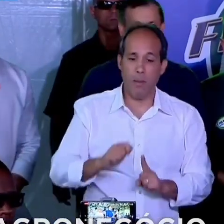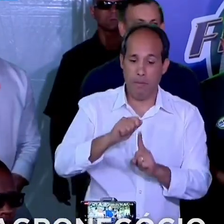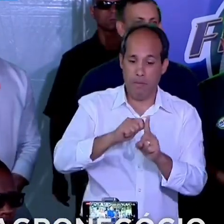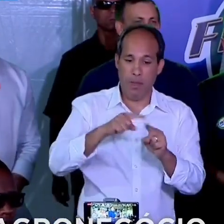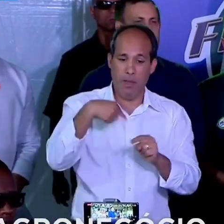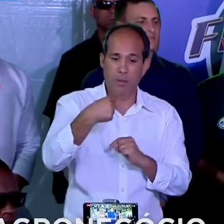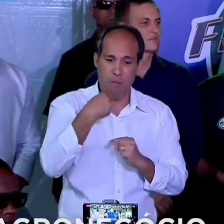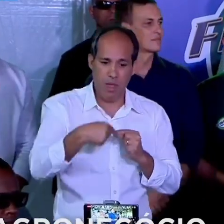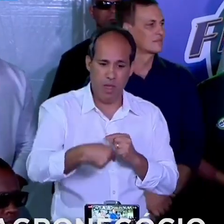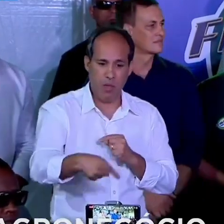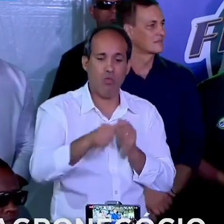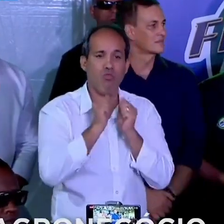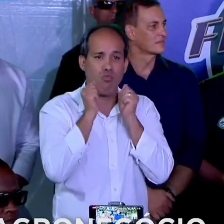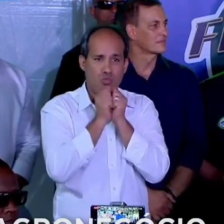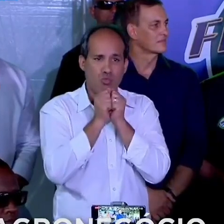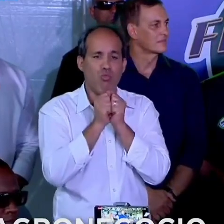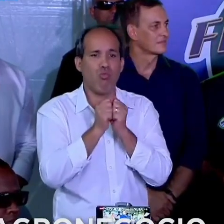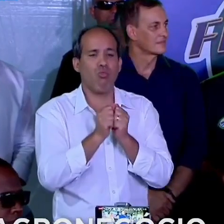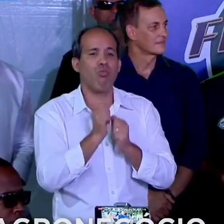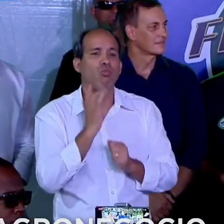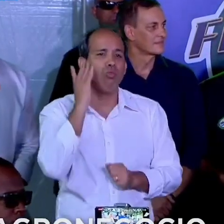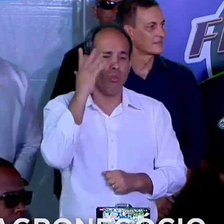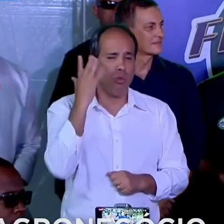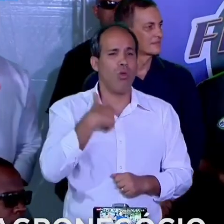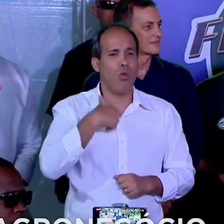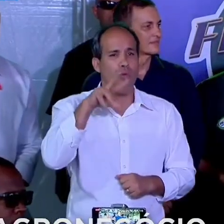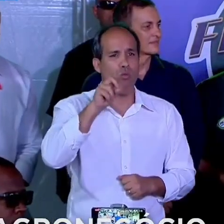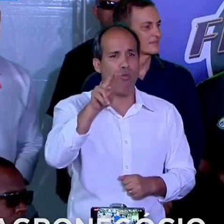mês, juntamente com o Tarcísio, estarei